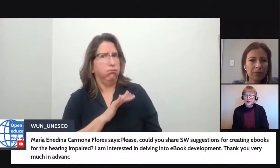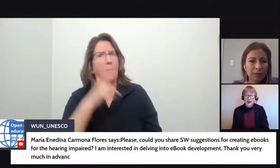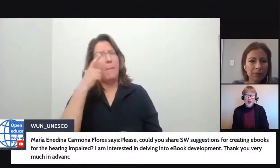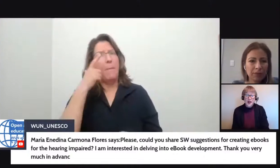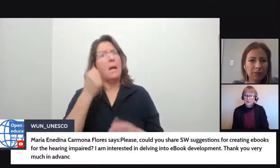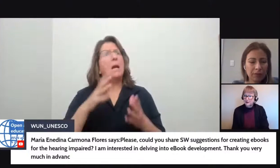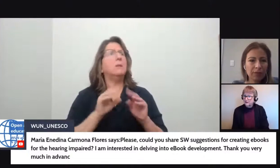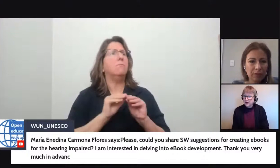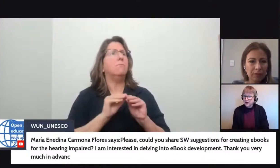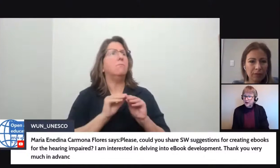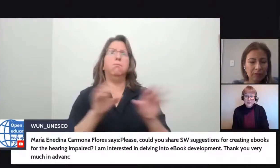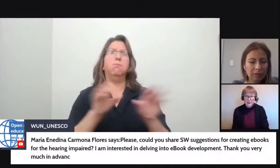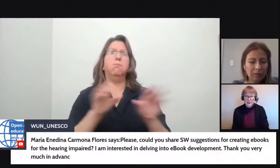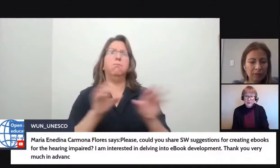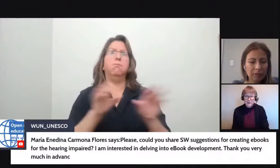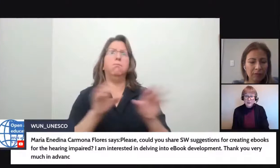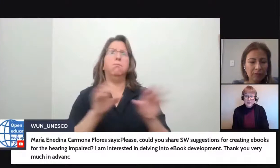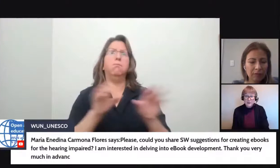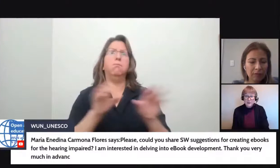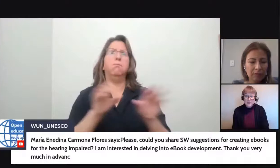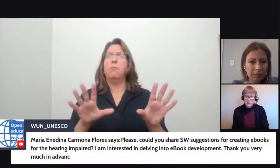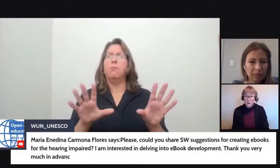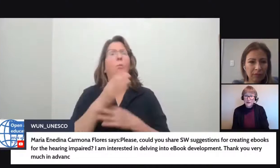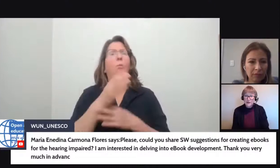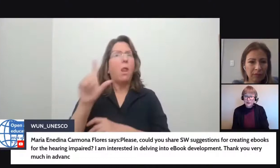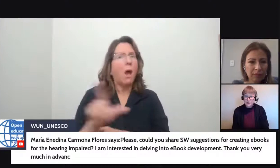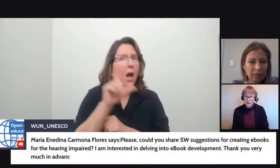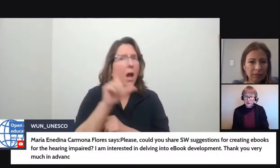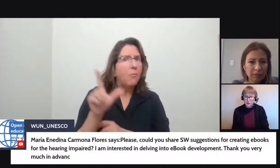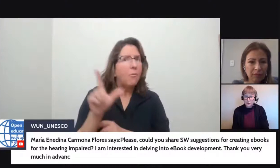muy cercano. Entonces, es muy fácil de usar.